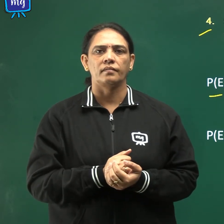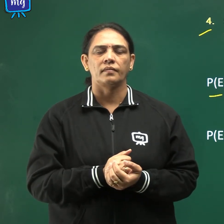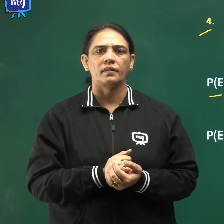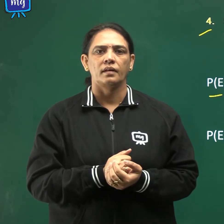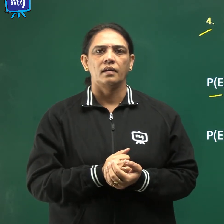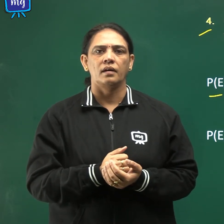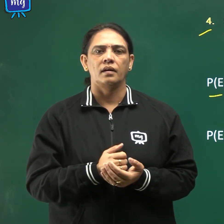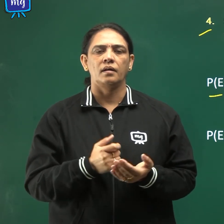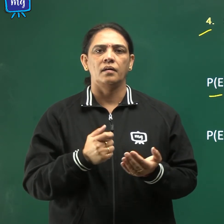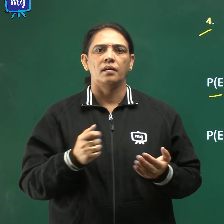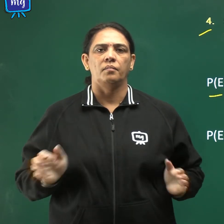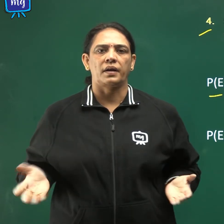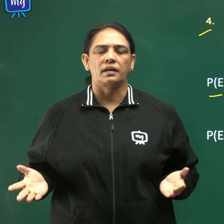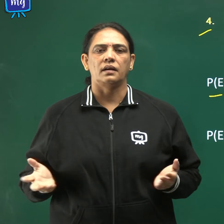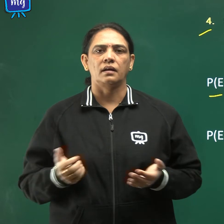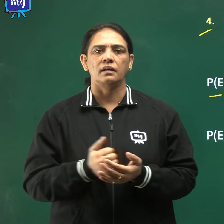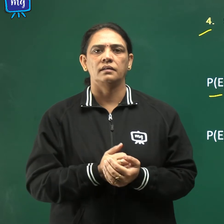कि Tata का